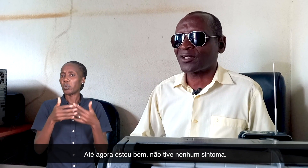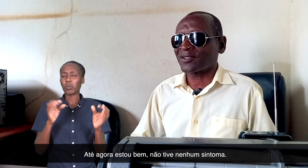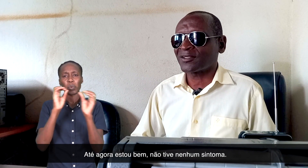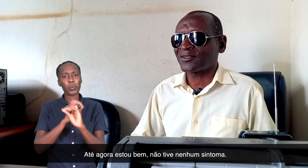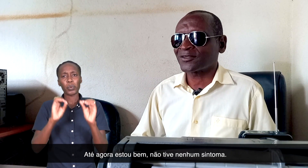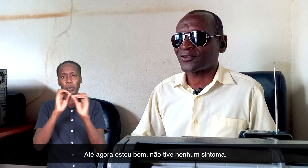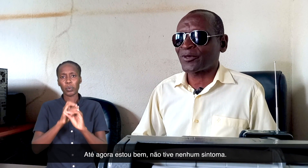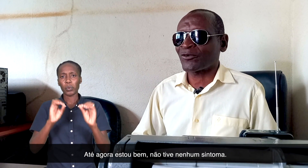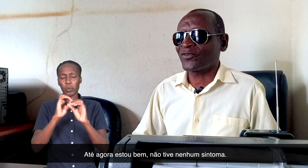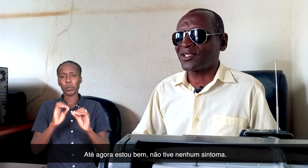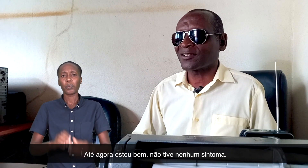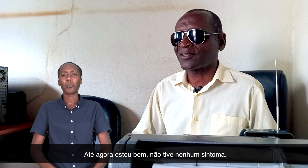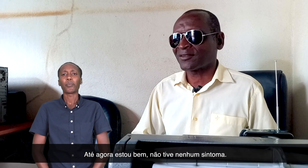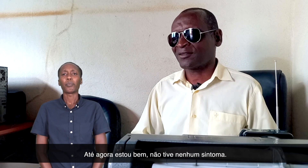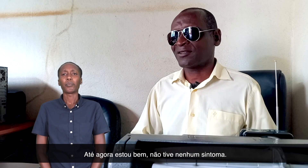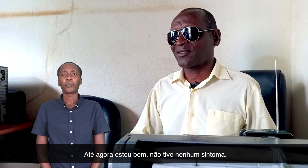sintoma sobre a